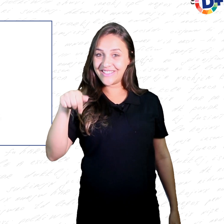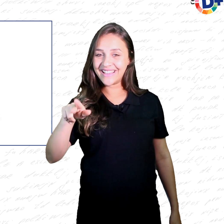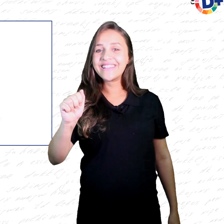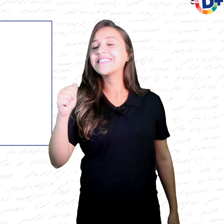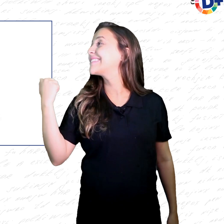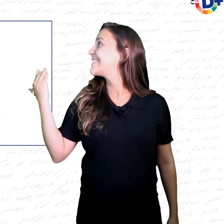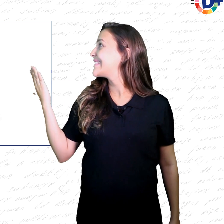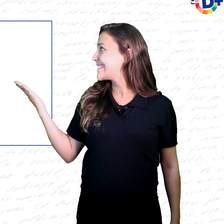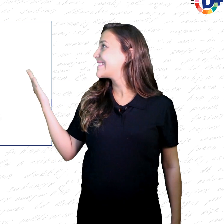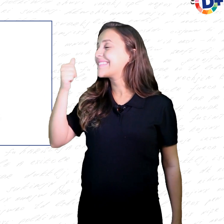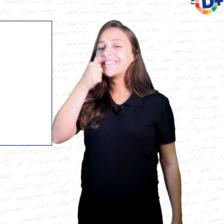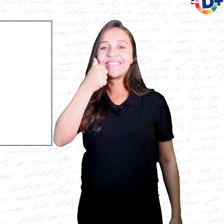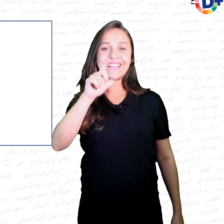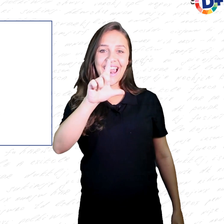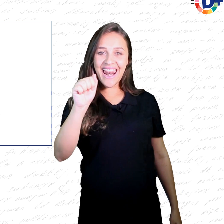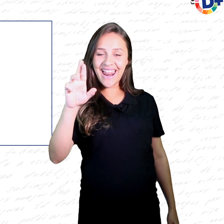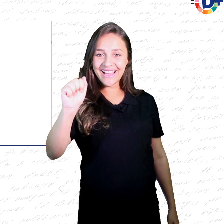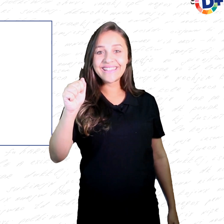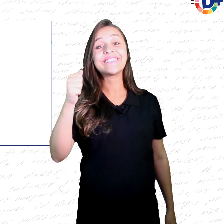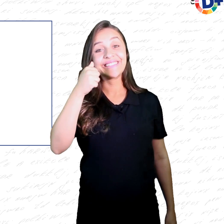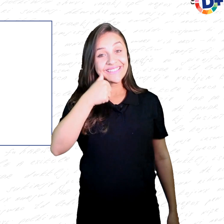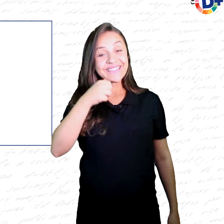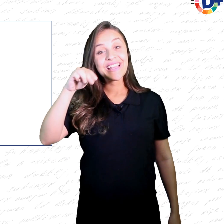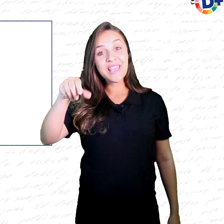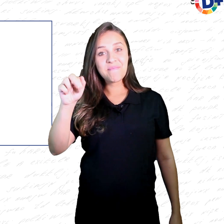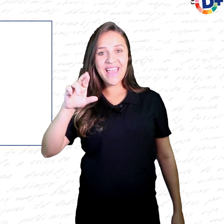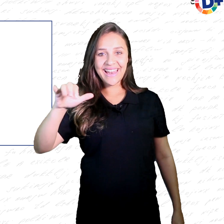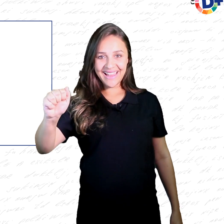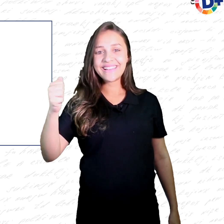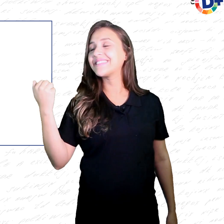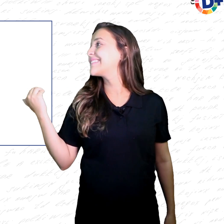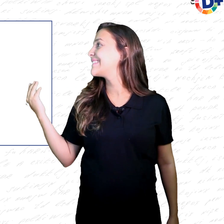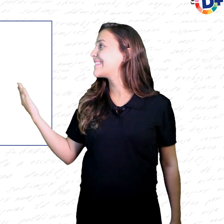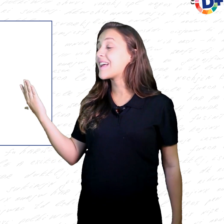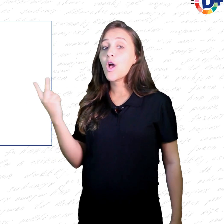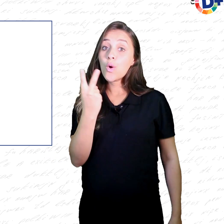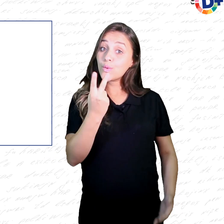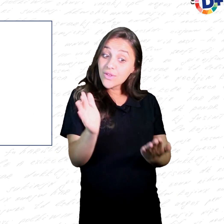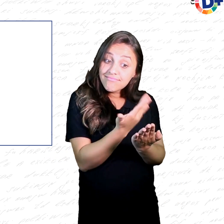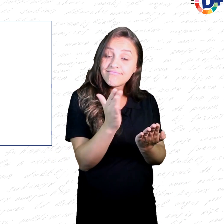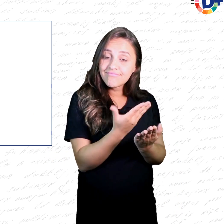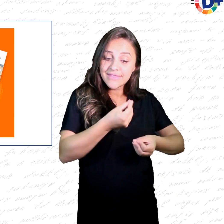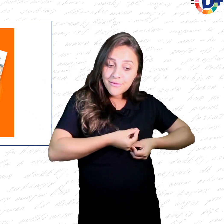de l'armée ana e maria pascual de la torre a dupla de livros enviados gratuitamente